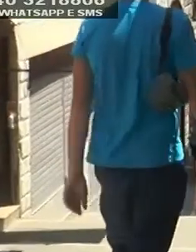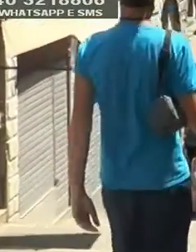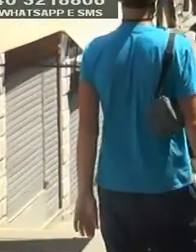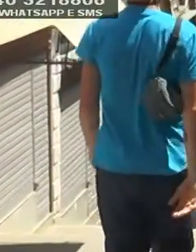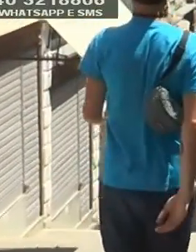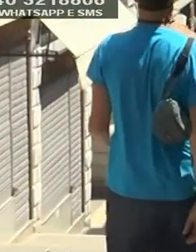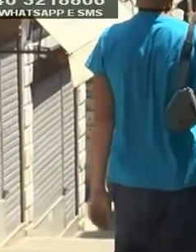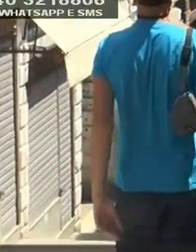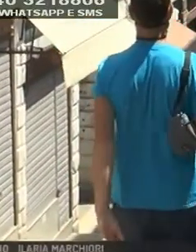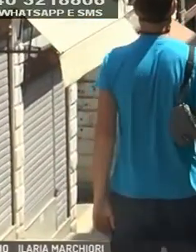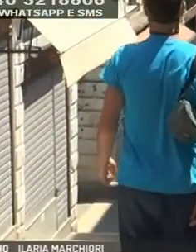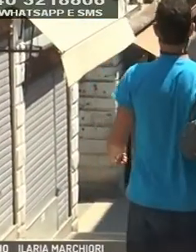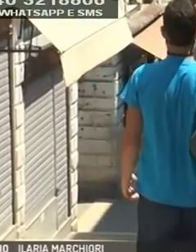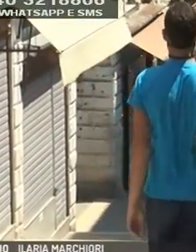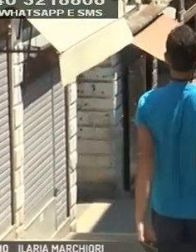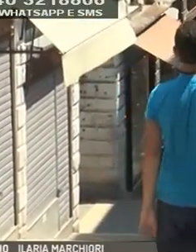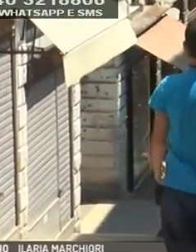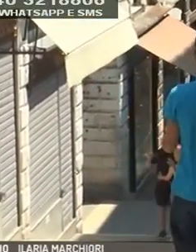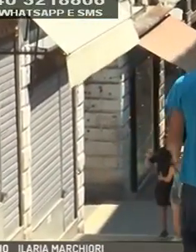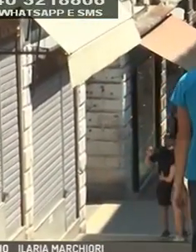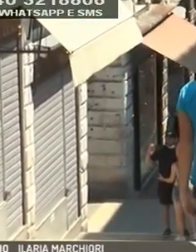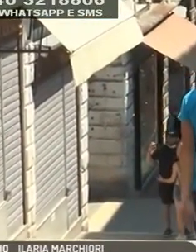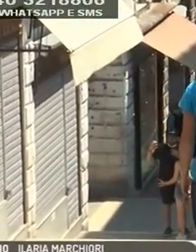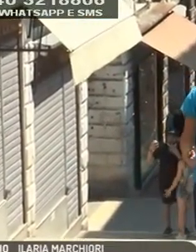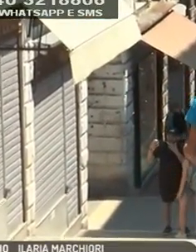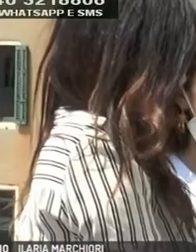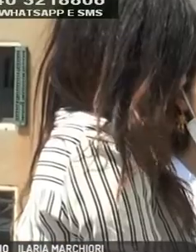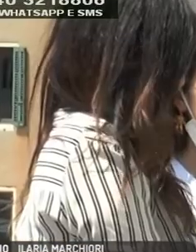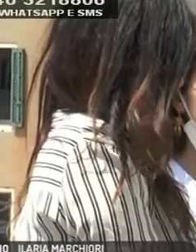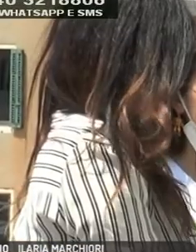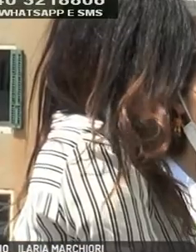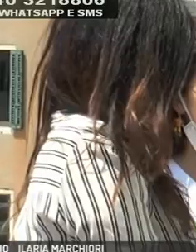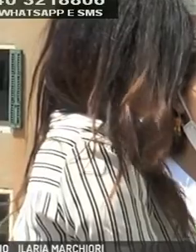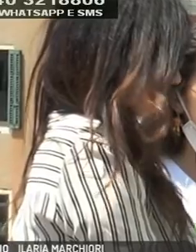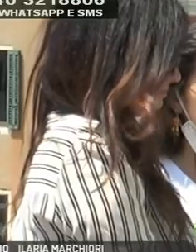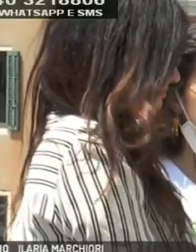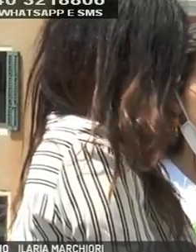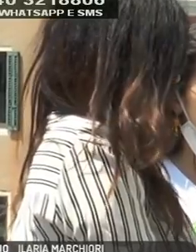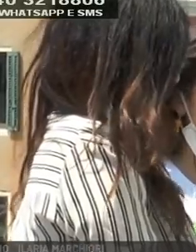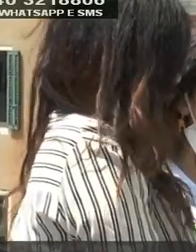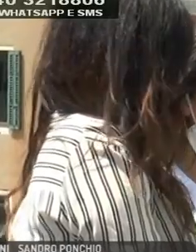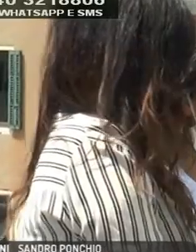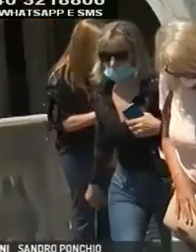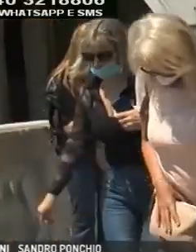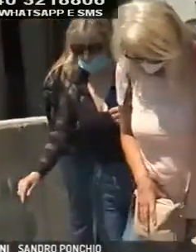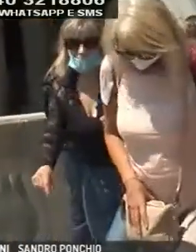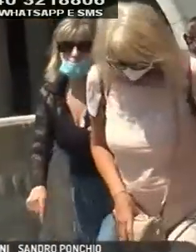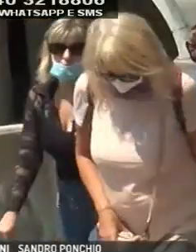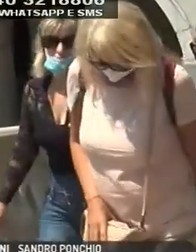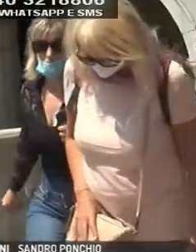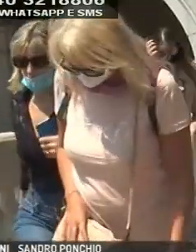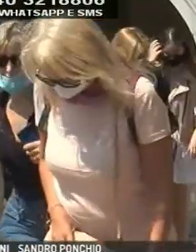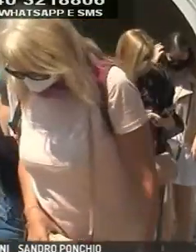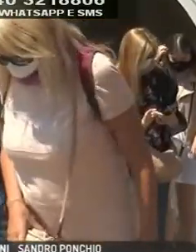curva che ha meno pendenza, cioè vuol dire che stanno calando, ma con una progressione inferiore a quello